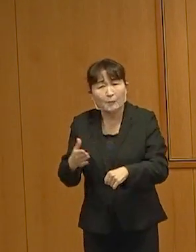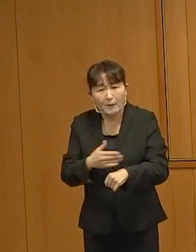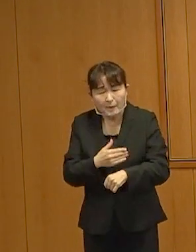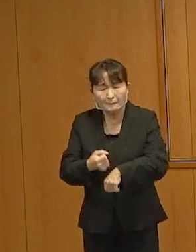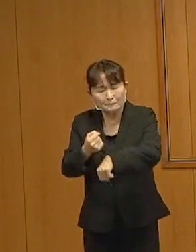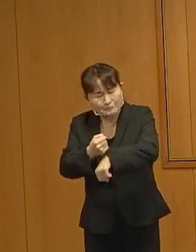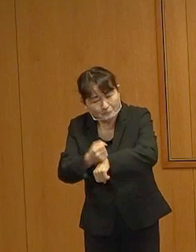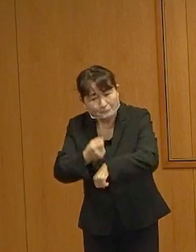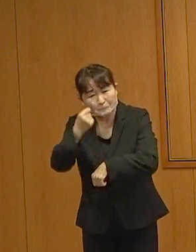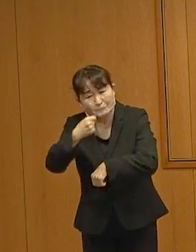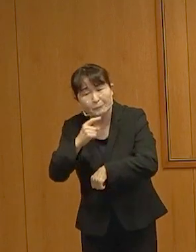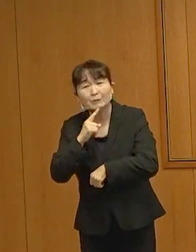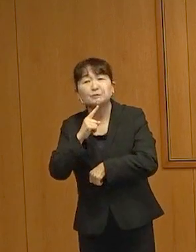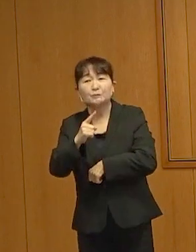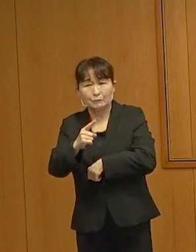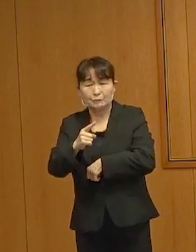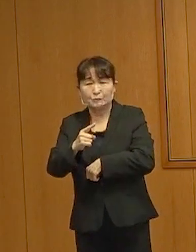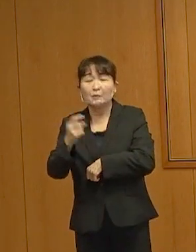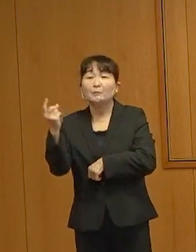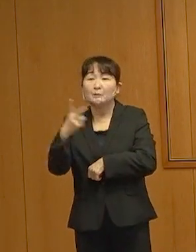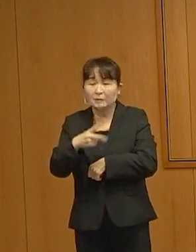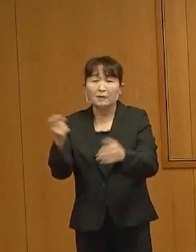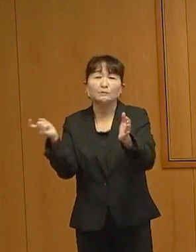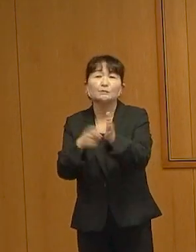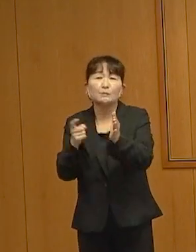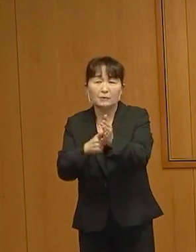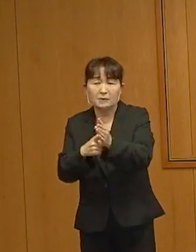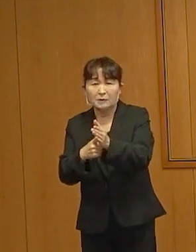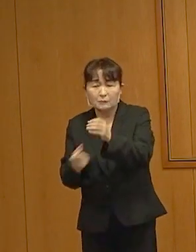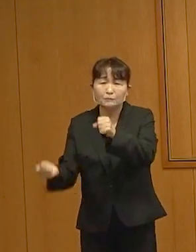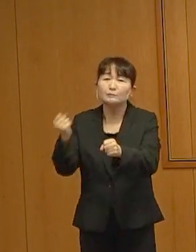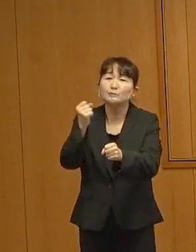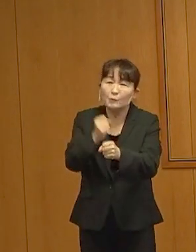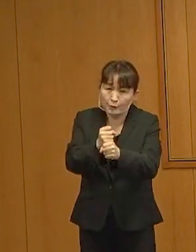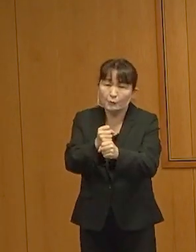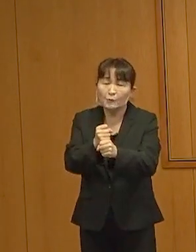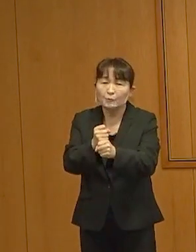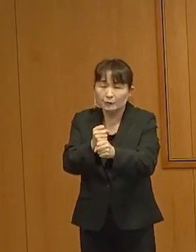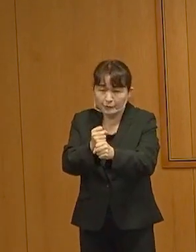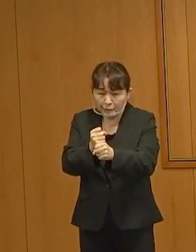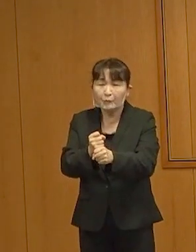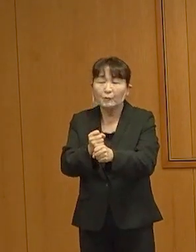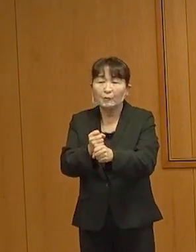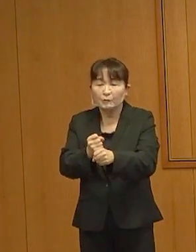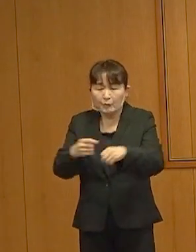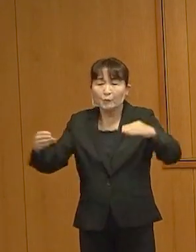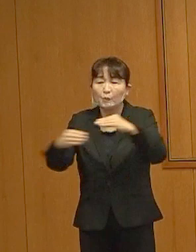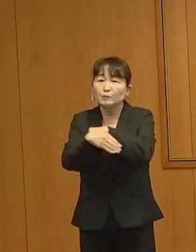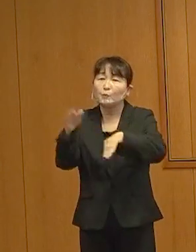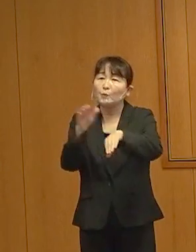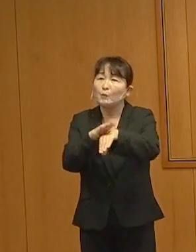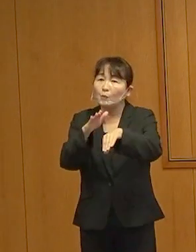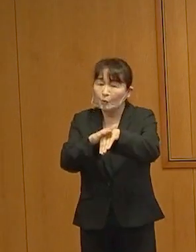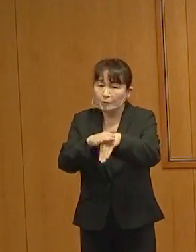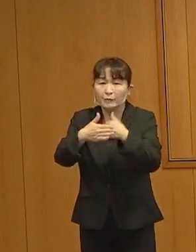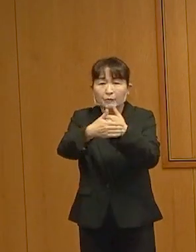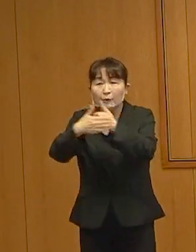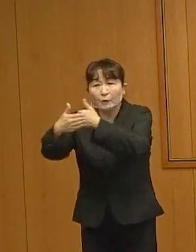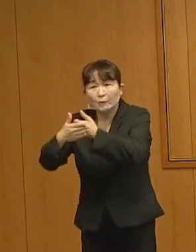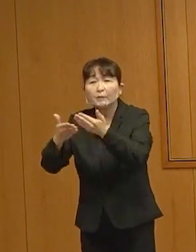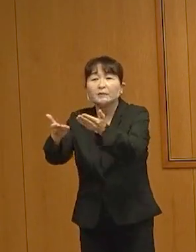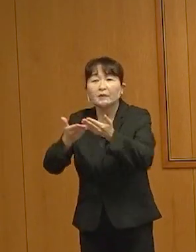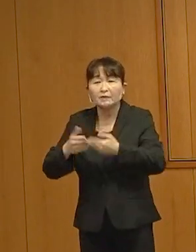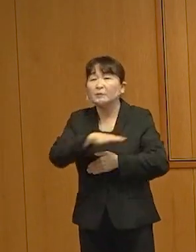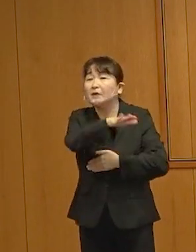第でございます。また早期復興とか、代替交通機関の確保にご尽力をいただいている皆